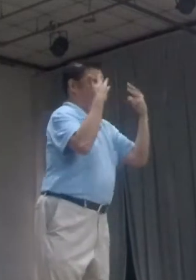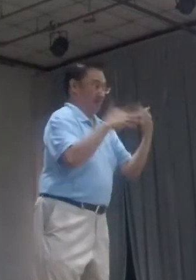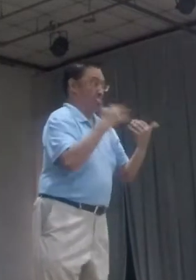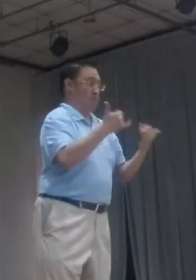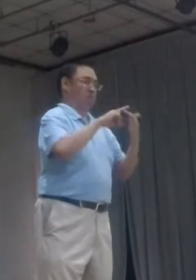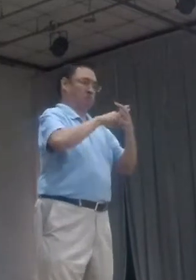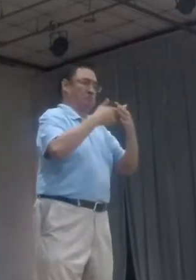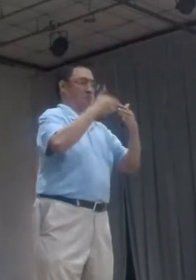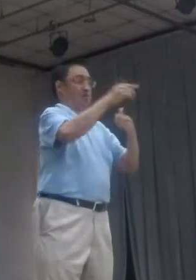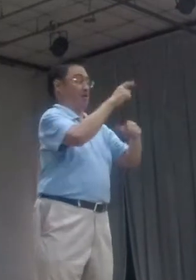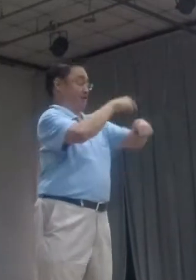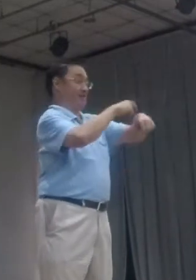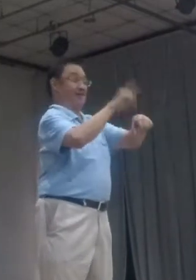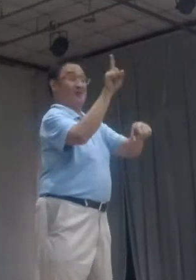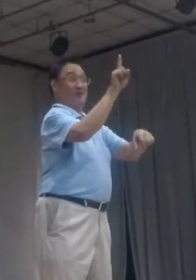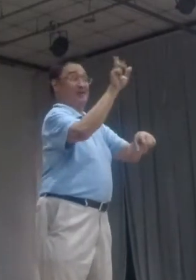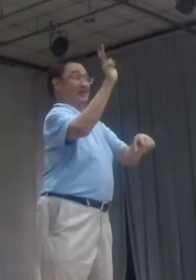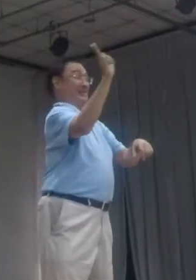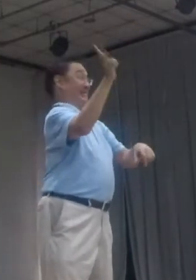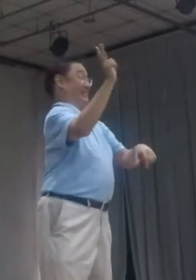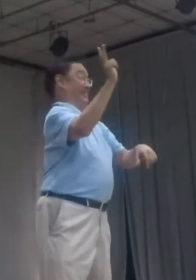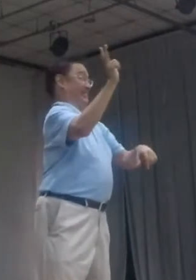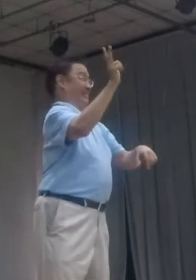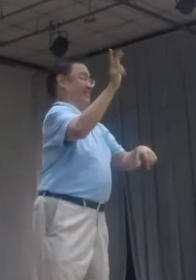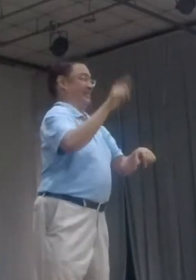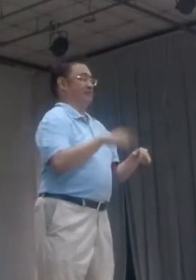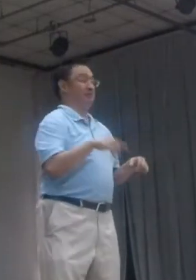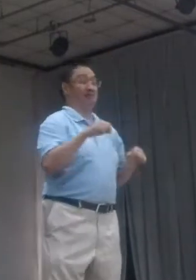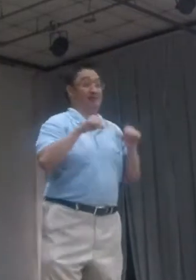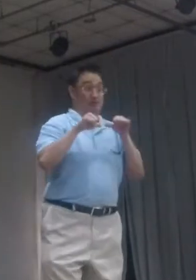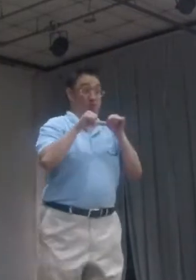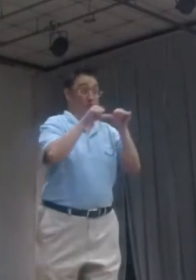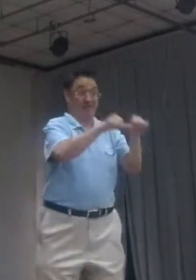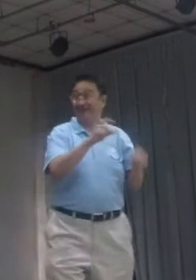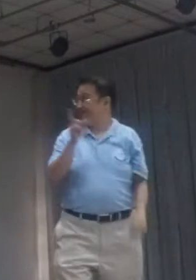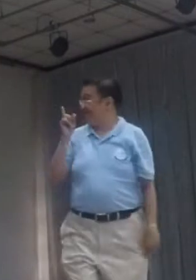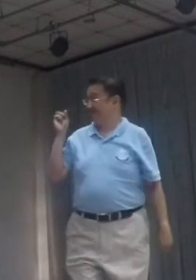bagong dating na mag-election about sa mga president ngayon, 1:30.